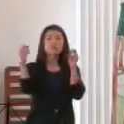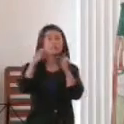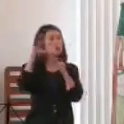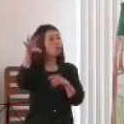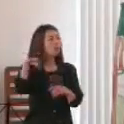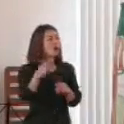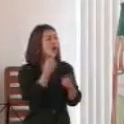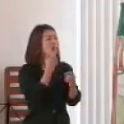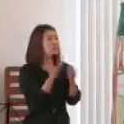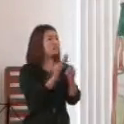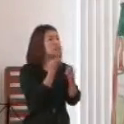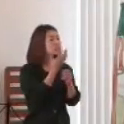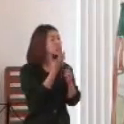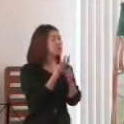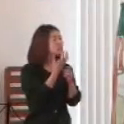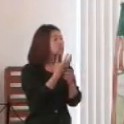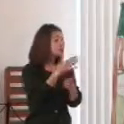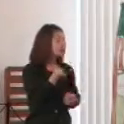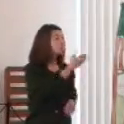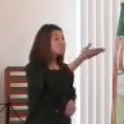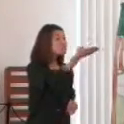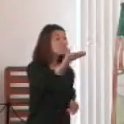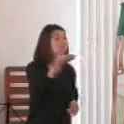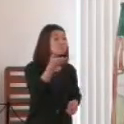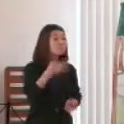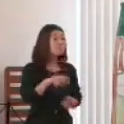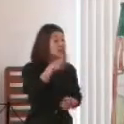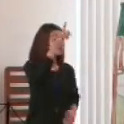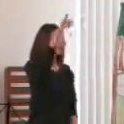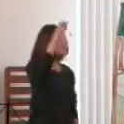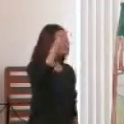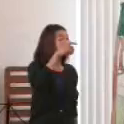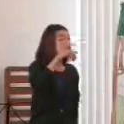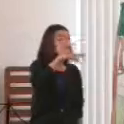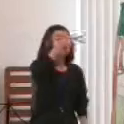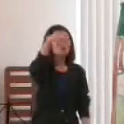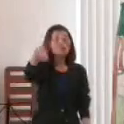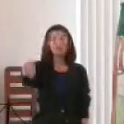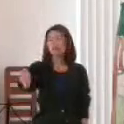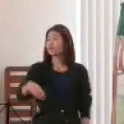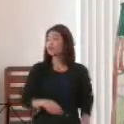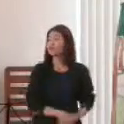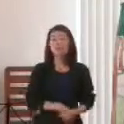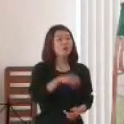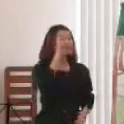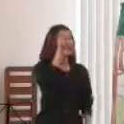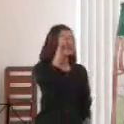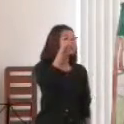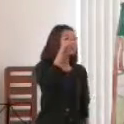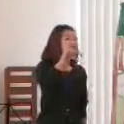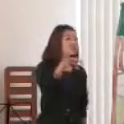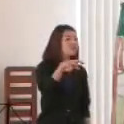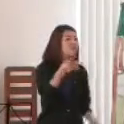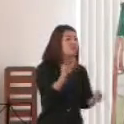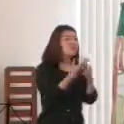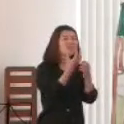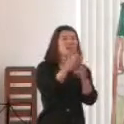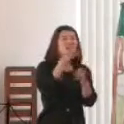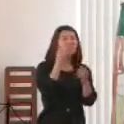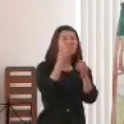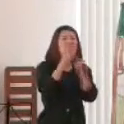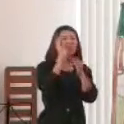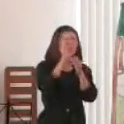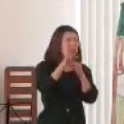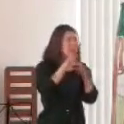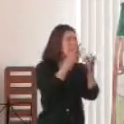当にタラタラっとその向こうに降りていくと見えます、焼けた家が。は